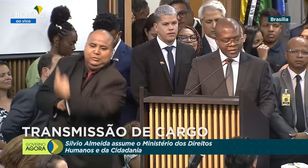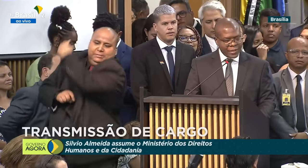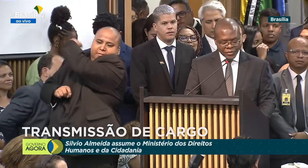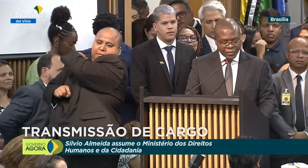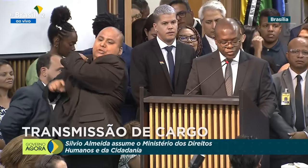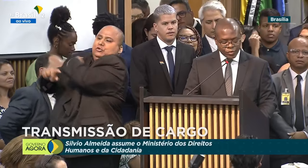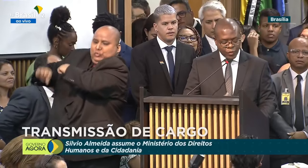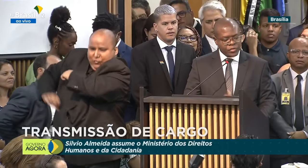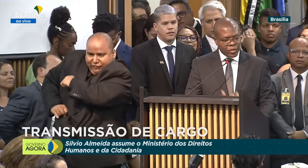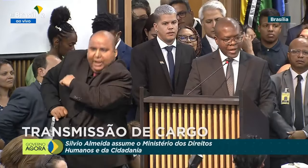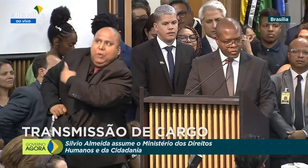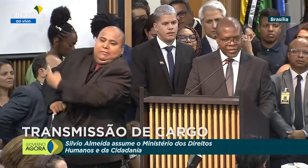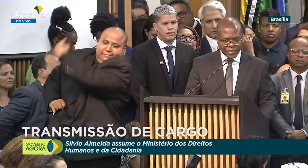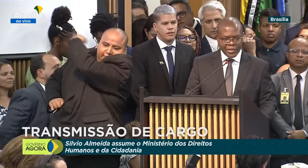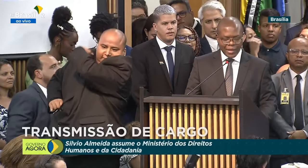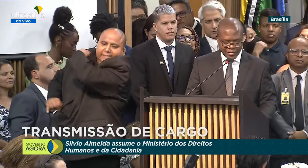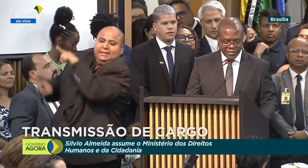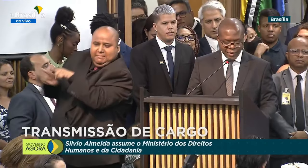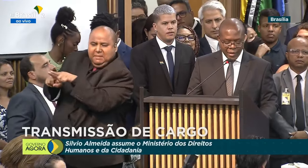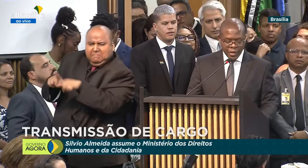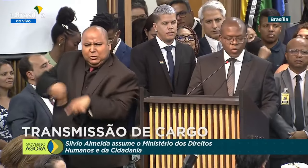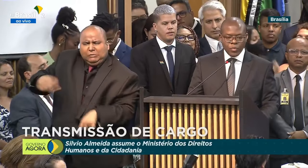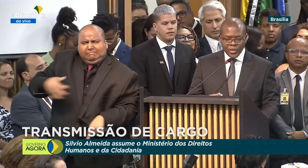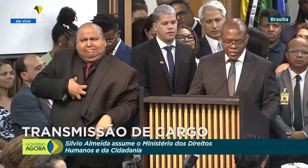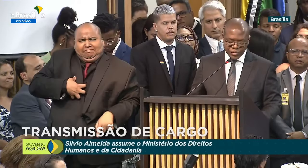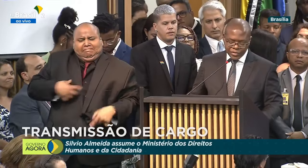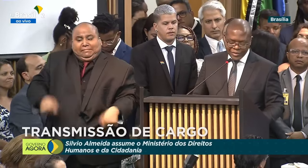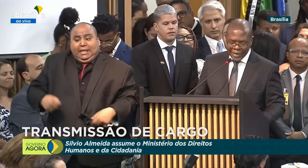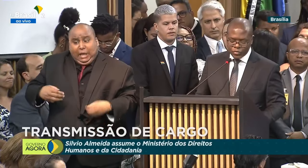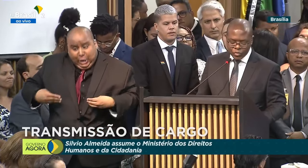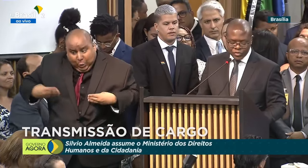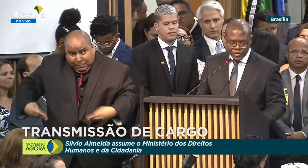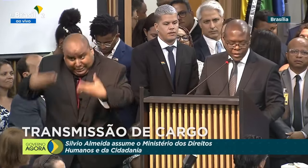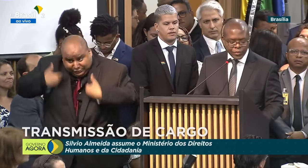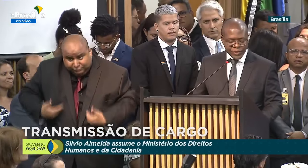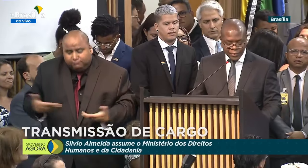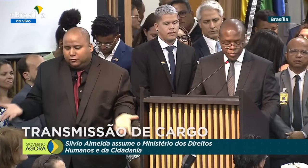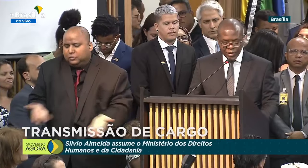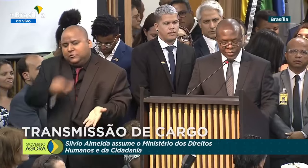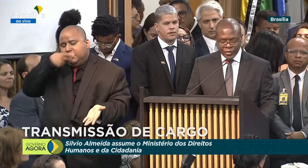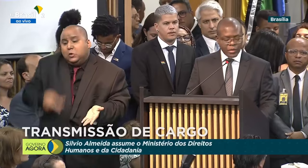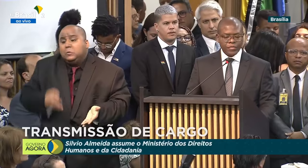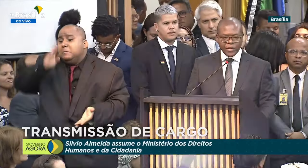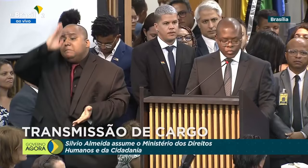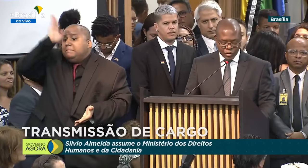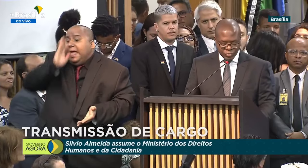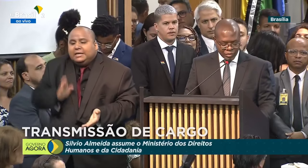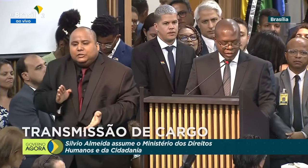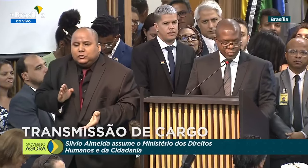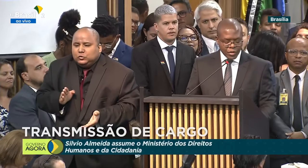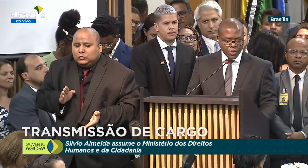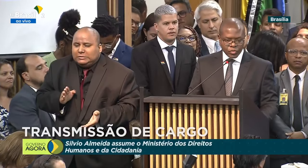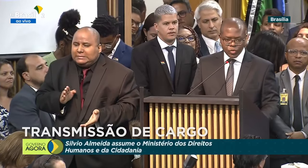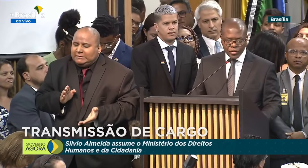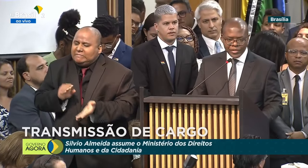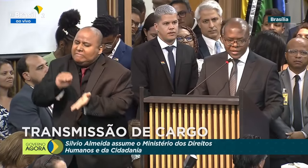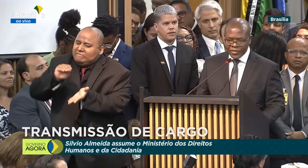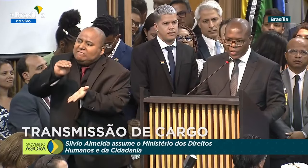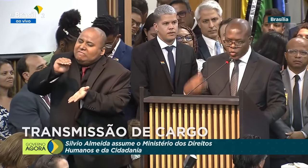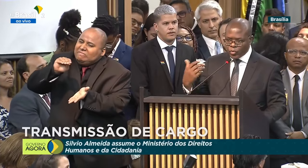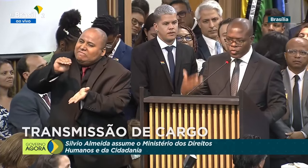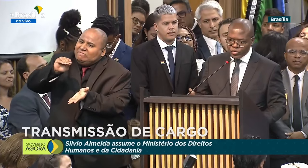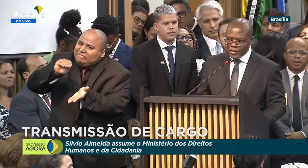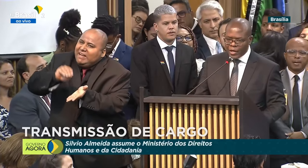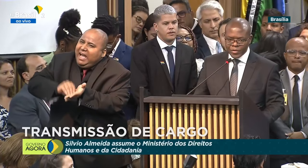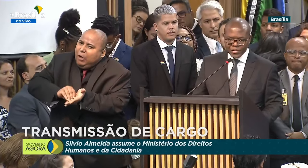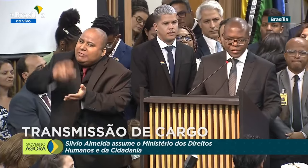os quais nem sempre estamos dispostos a olhar com sinceridade com Ministro de estado os dizer por exemplo que o Brasil ainda não enfrentou a contento os louvores